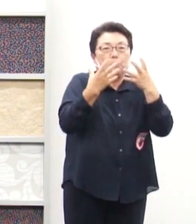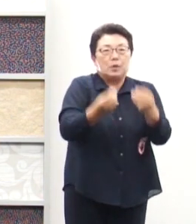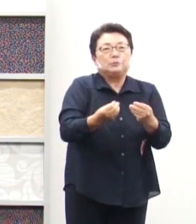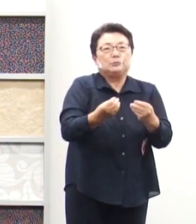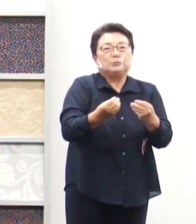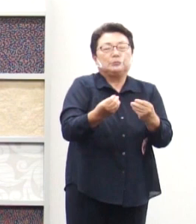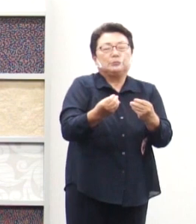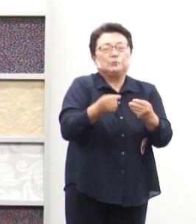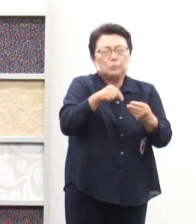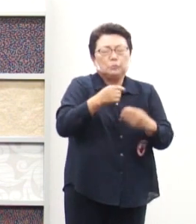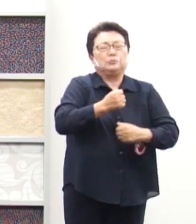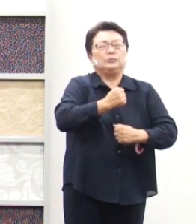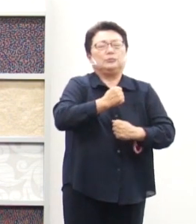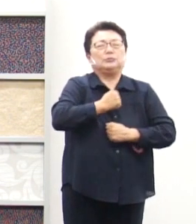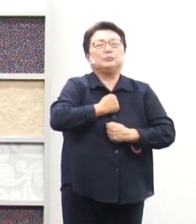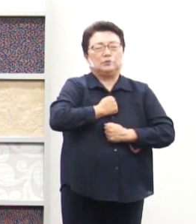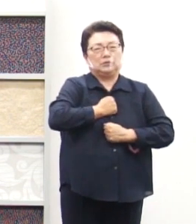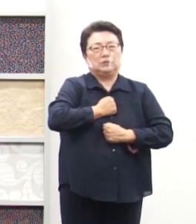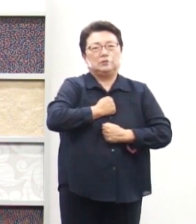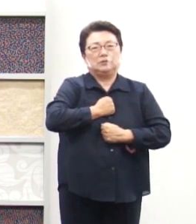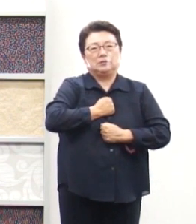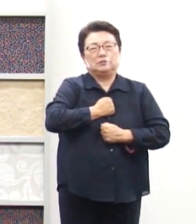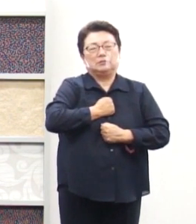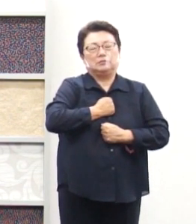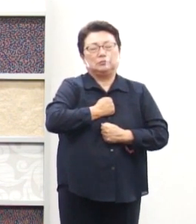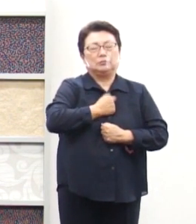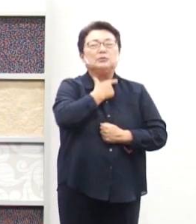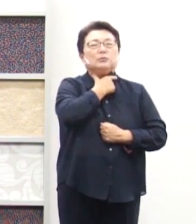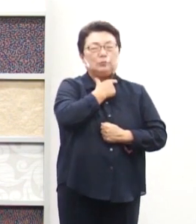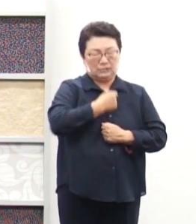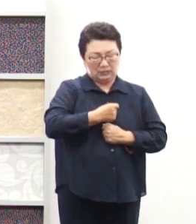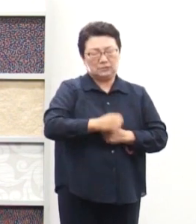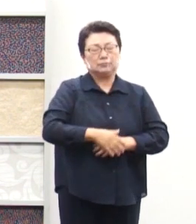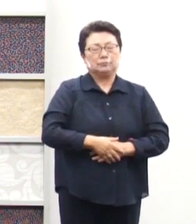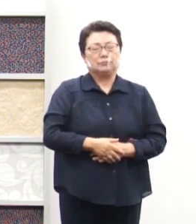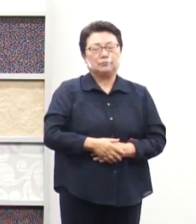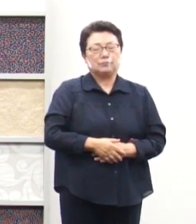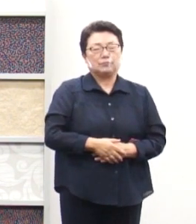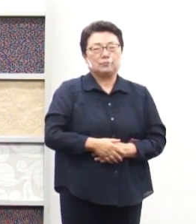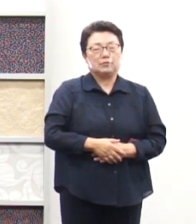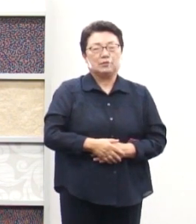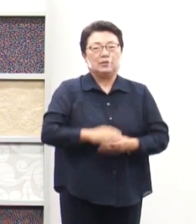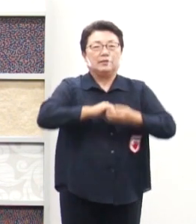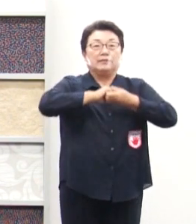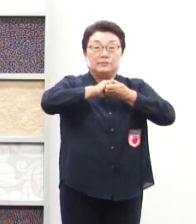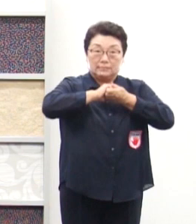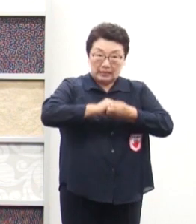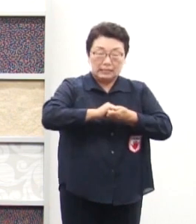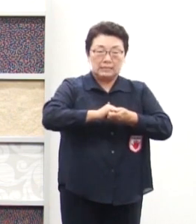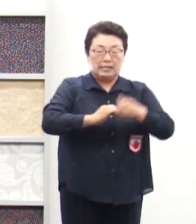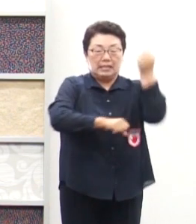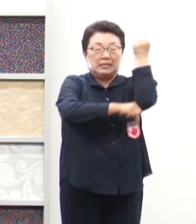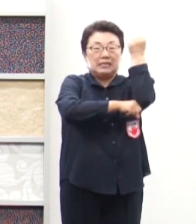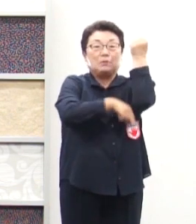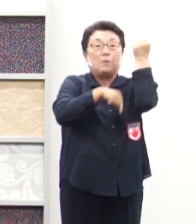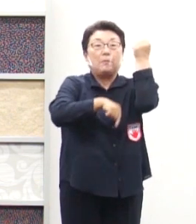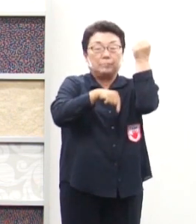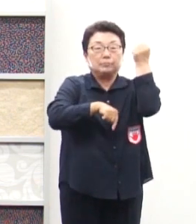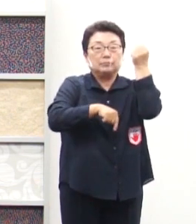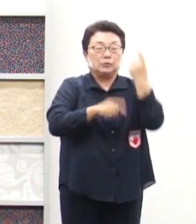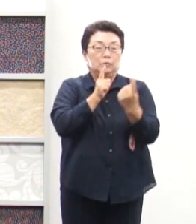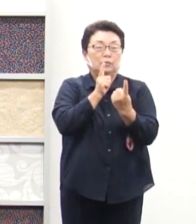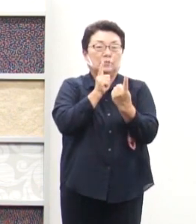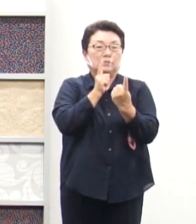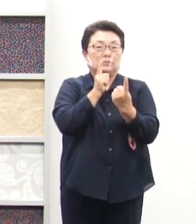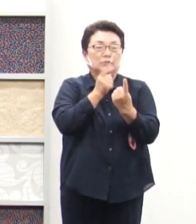注意をしていただきたいなということを考えています。ぜひ基本的な感